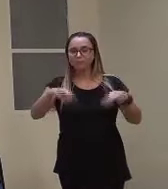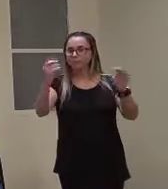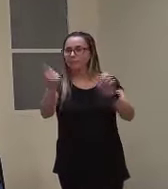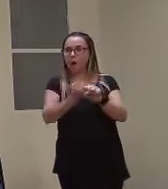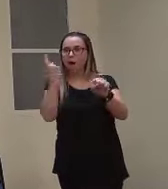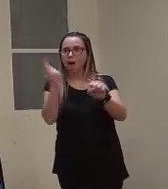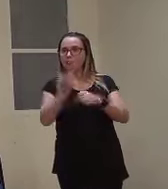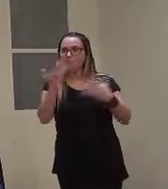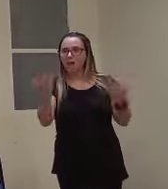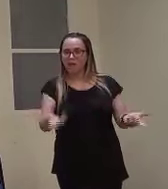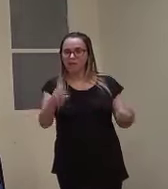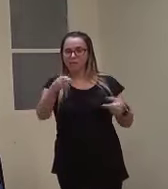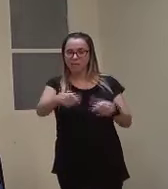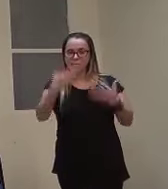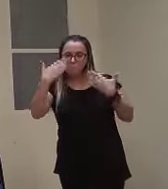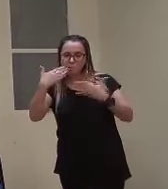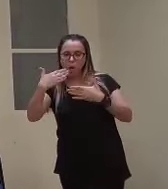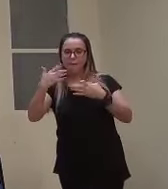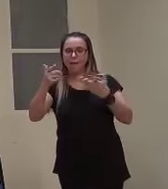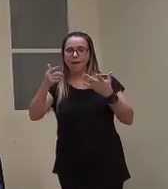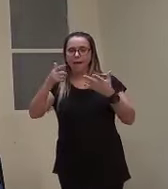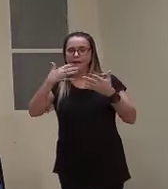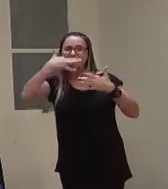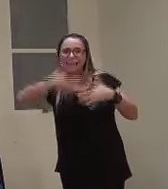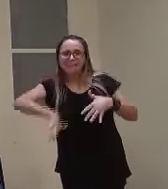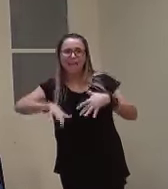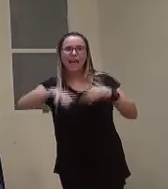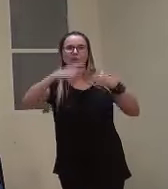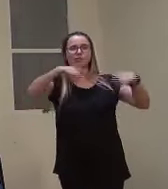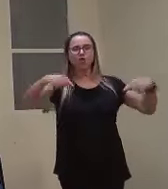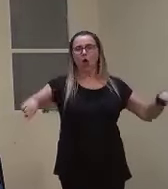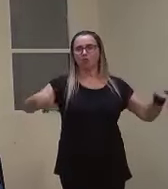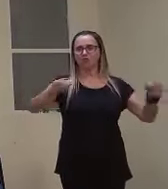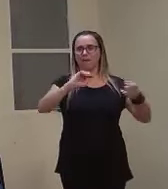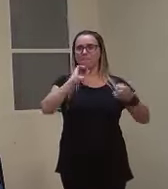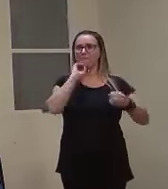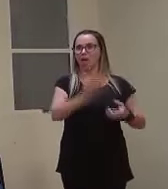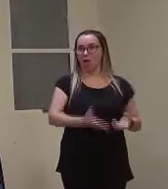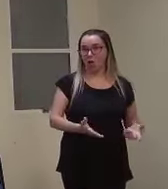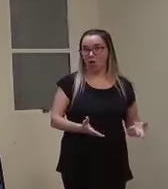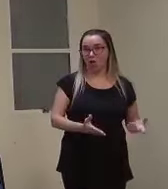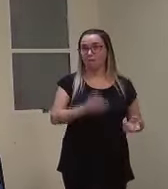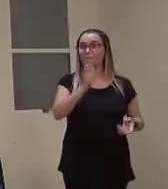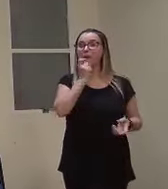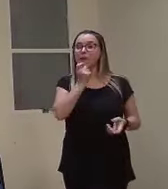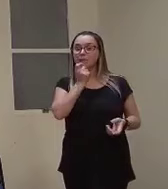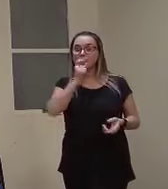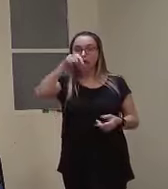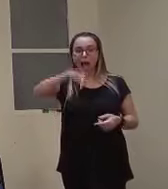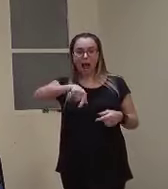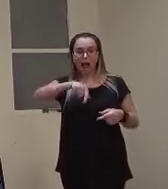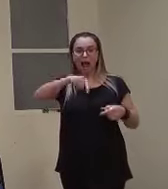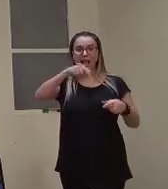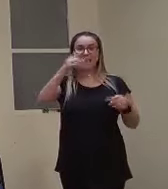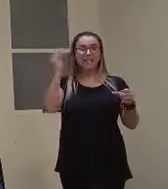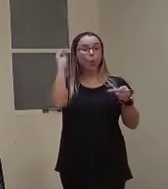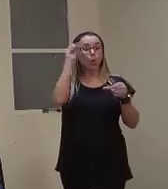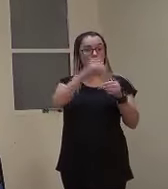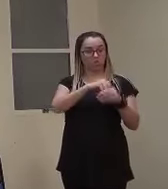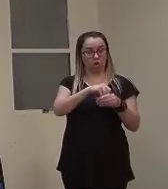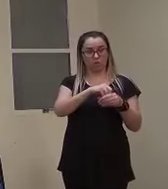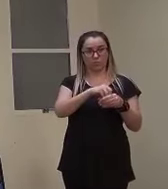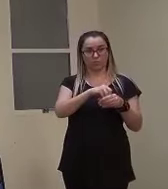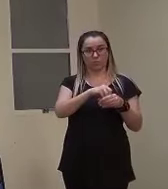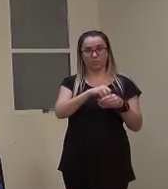permite navegar de otro modo en las aguas en este caso lo que atañe a la inclusión